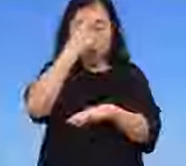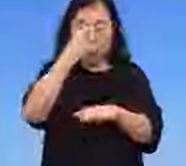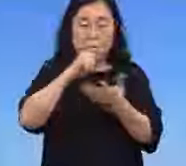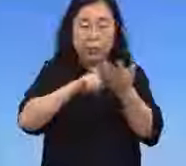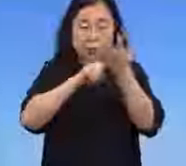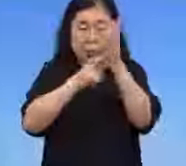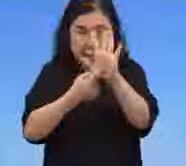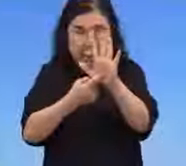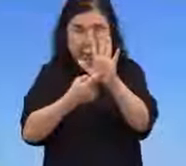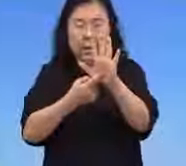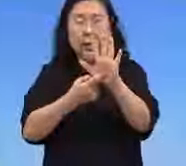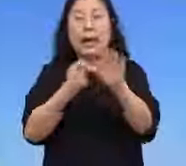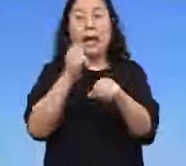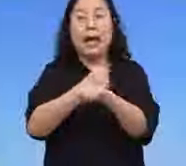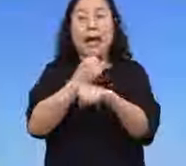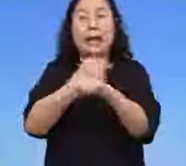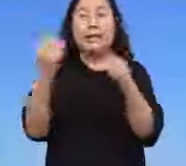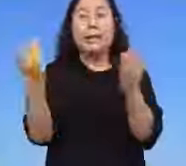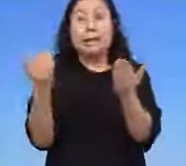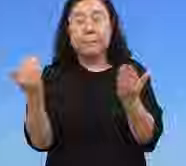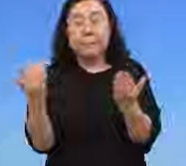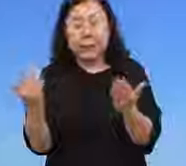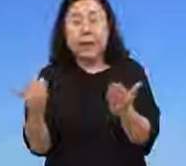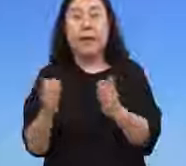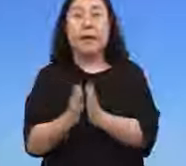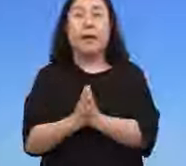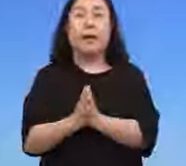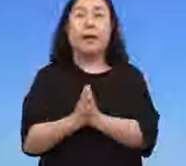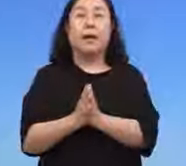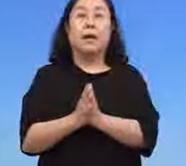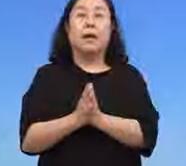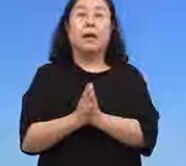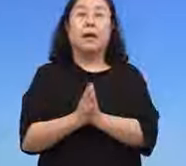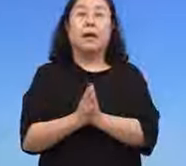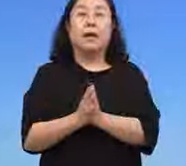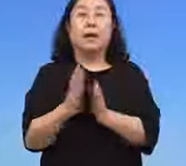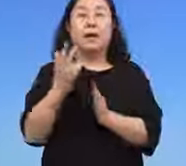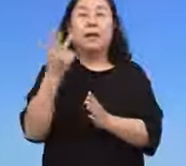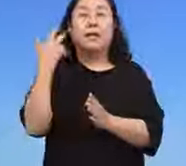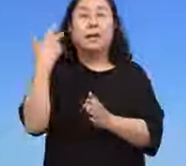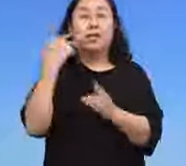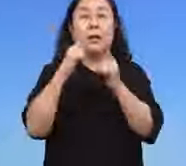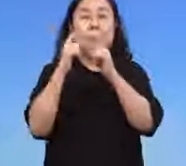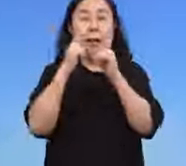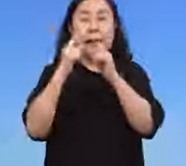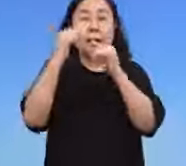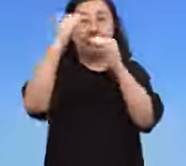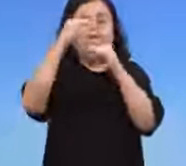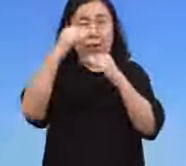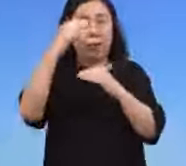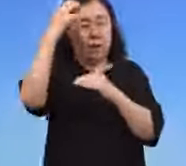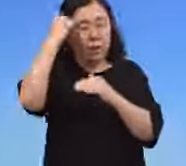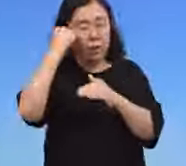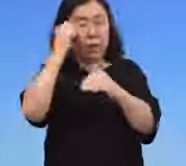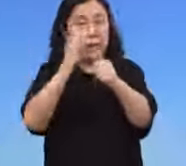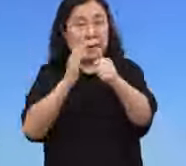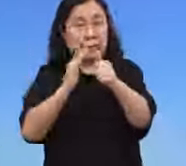지난주 인용해드렸던 마틴 로이드 존스 목사님, 여러분 이 한마디를 잊으시면 안 됩니다. 내용을 다시